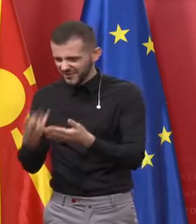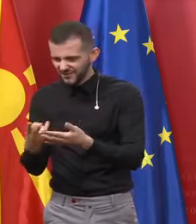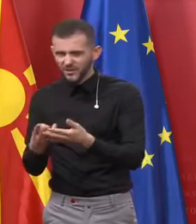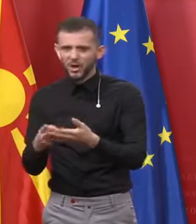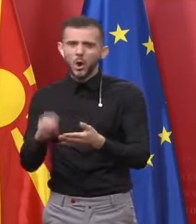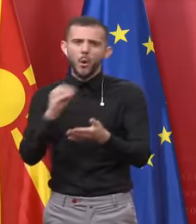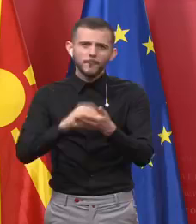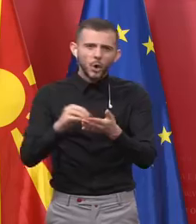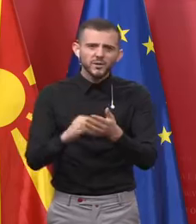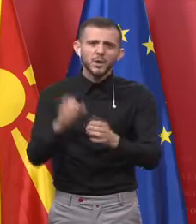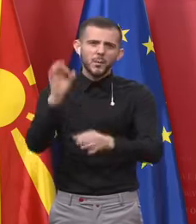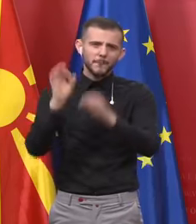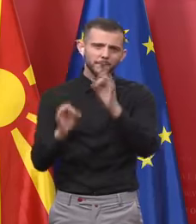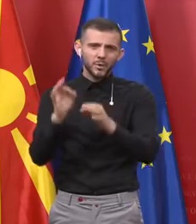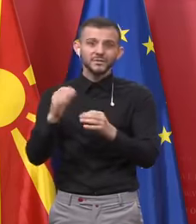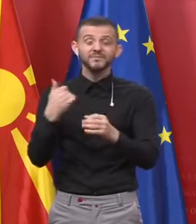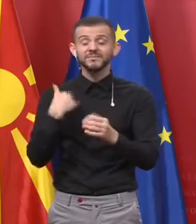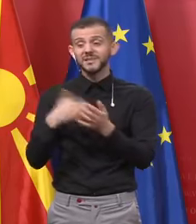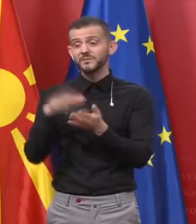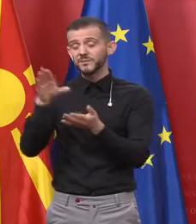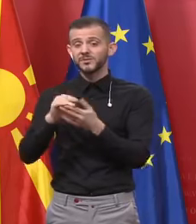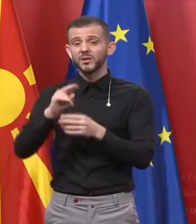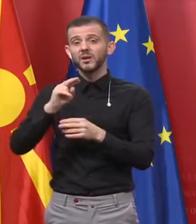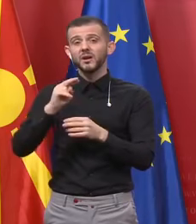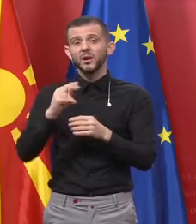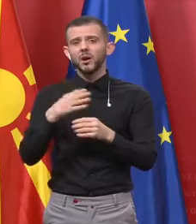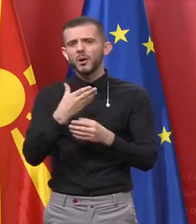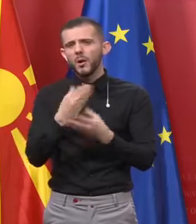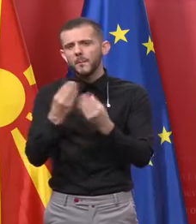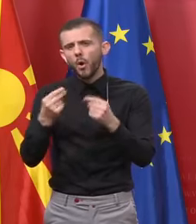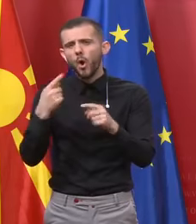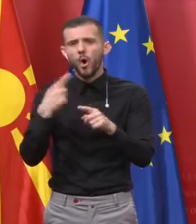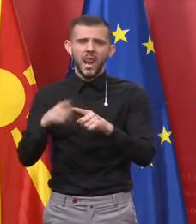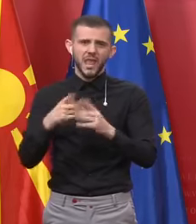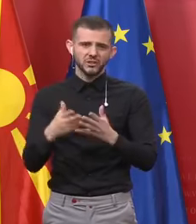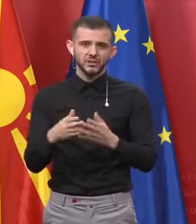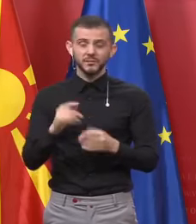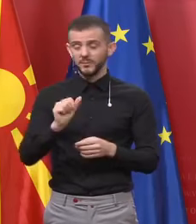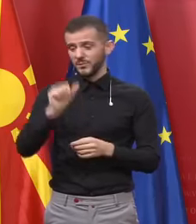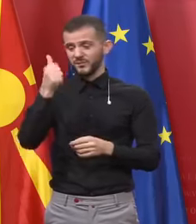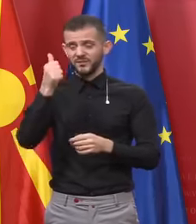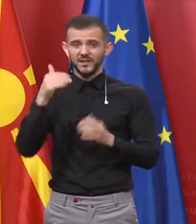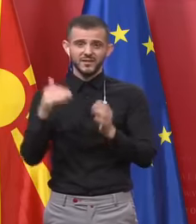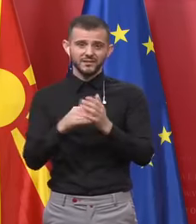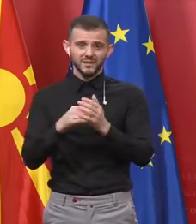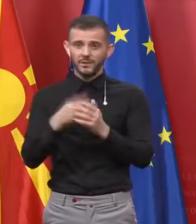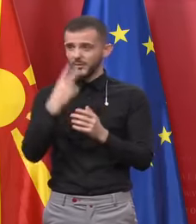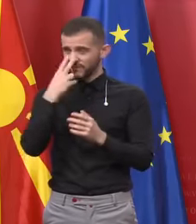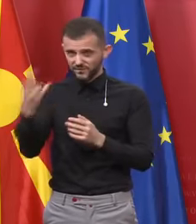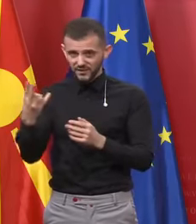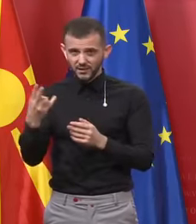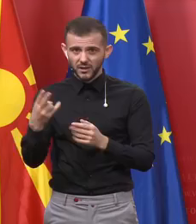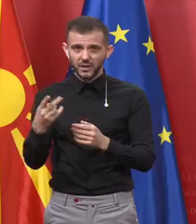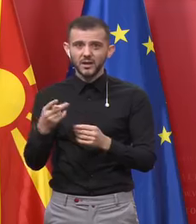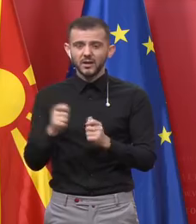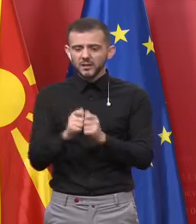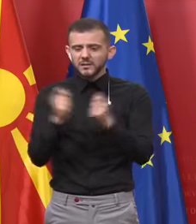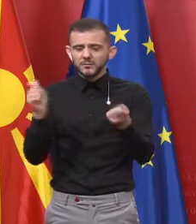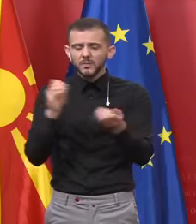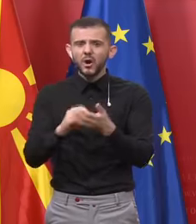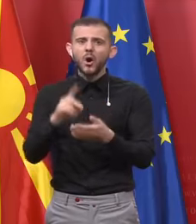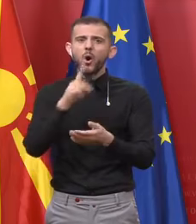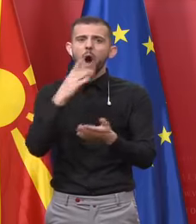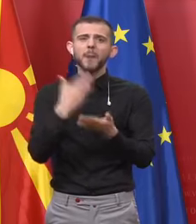податоците, процентите во предвид се земаат многу работи. Прво се зема во предвид типот на списание каде